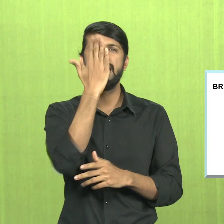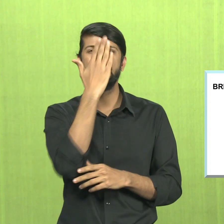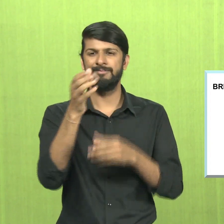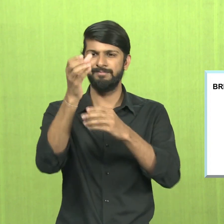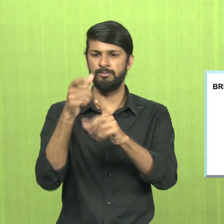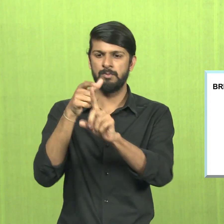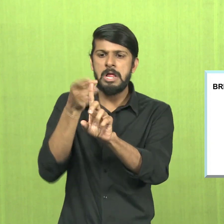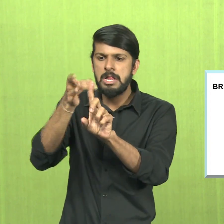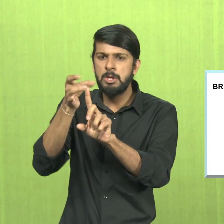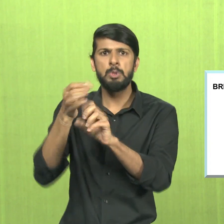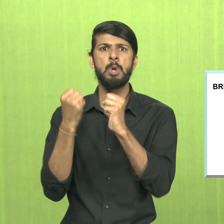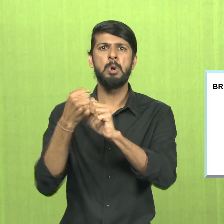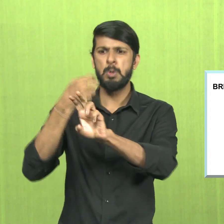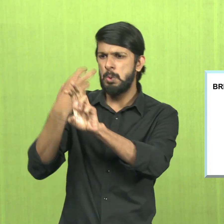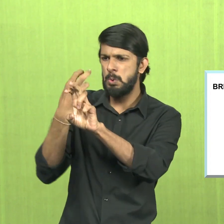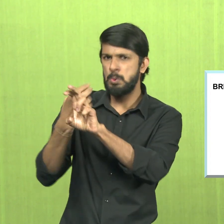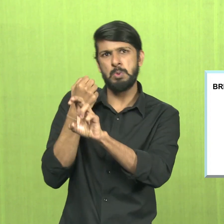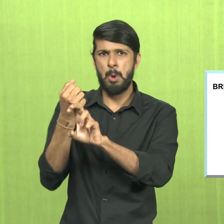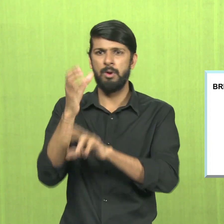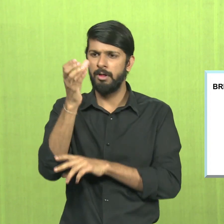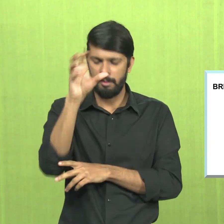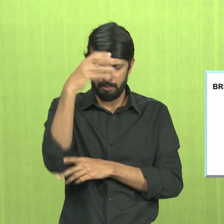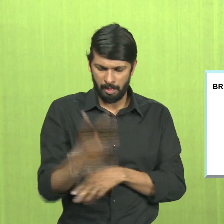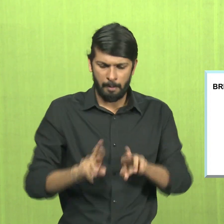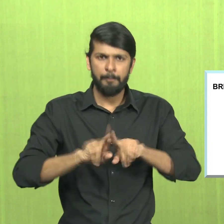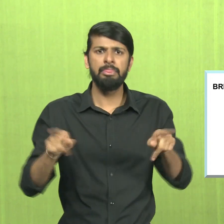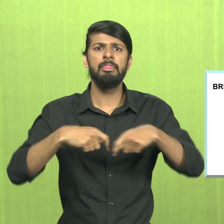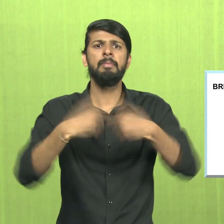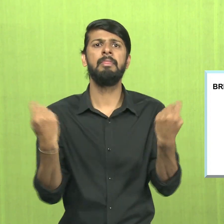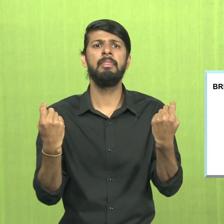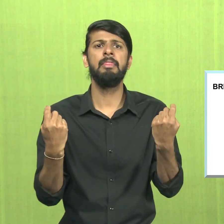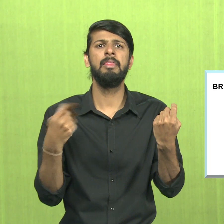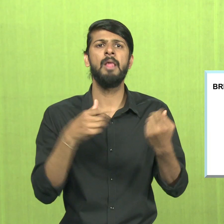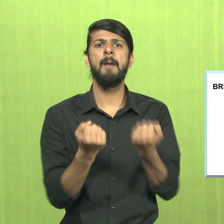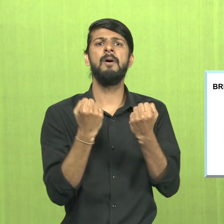थे ब्रिटिश हु इज नॉट एक्सपीरियंस हार्ट बट कैन ब्रेक हासिल की